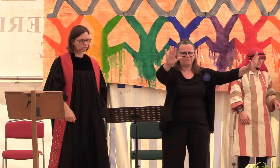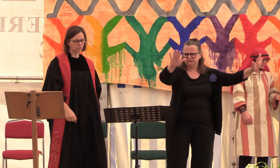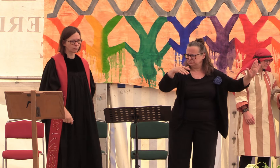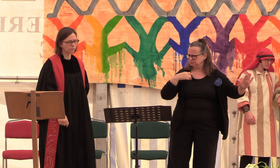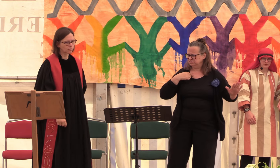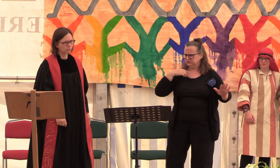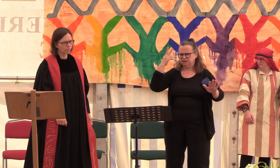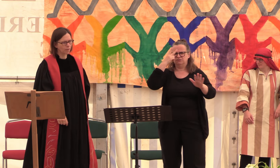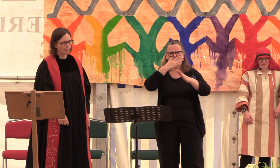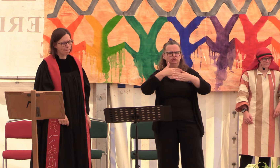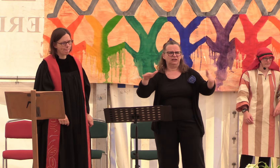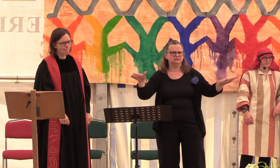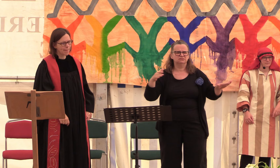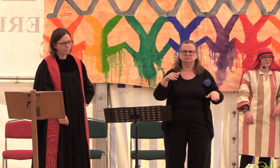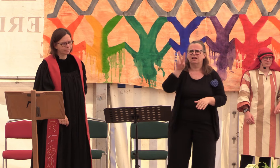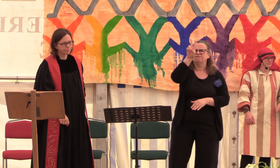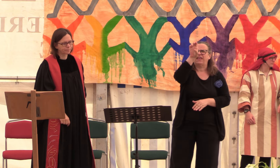Moment.